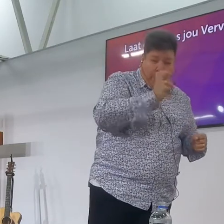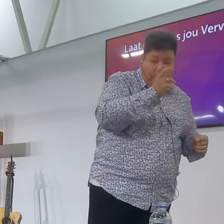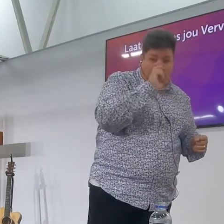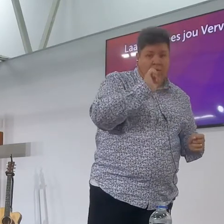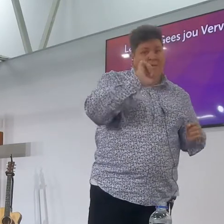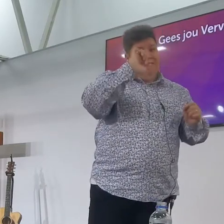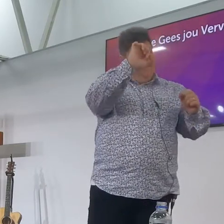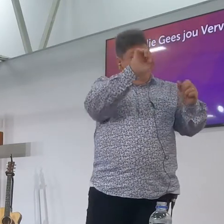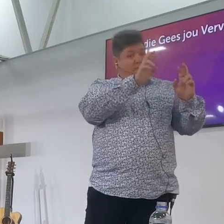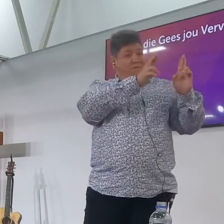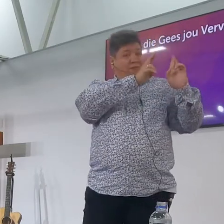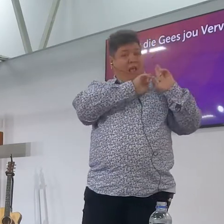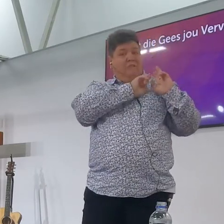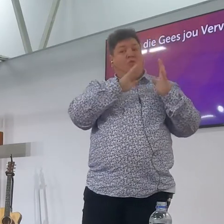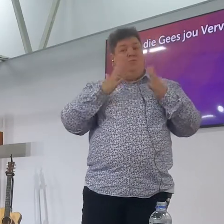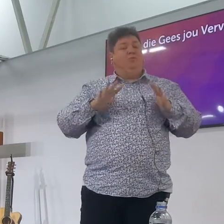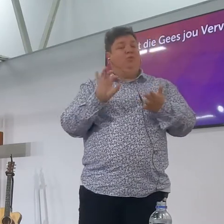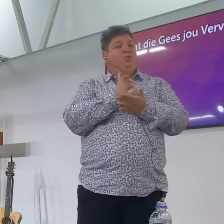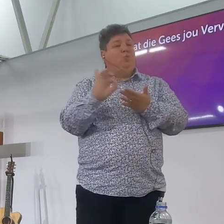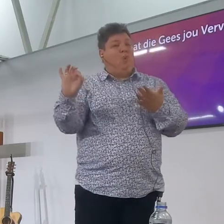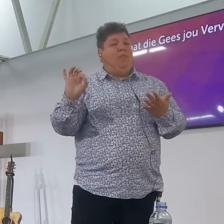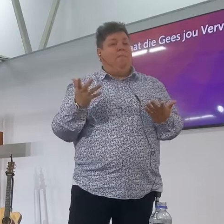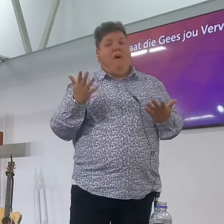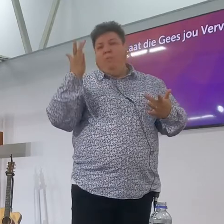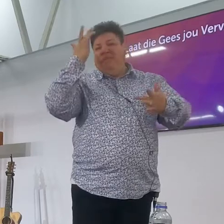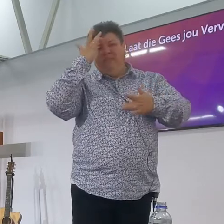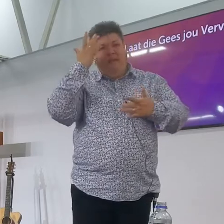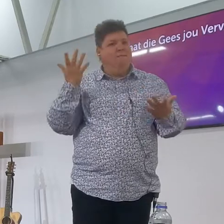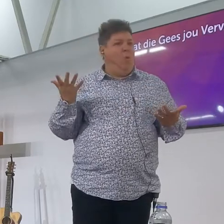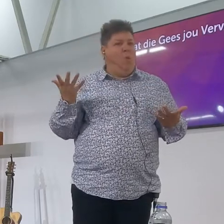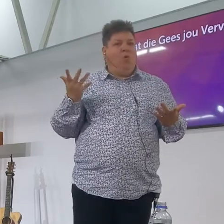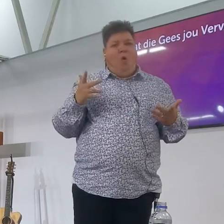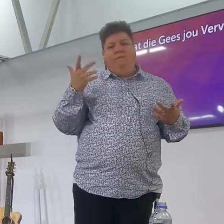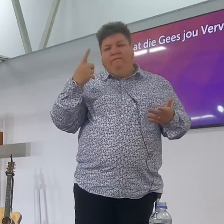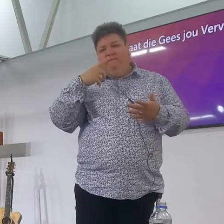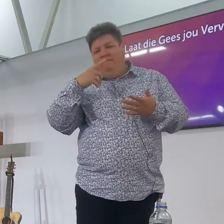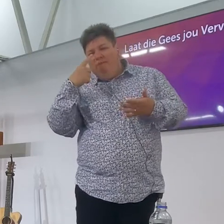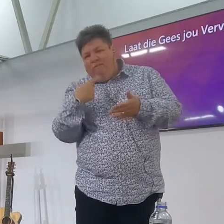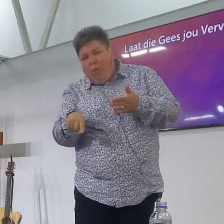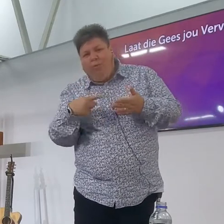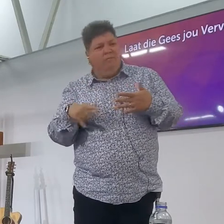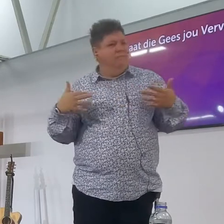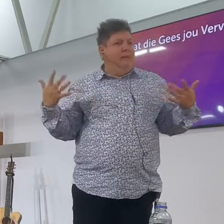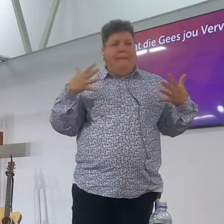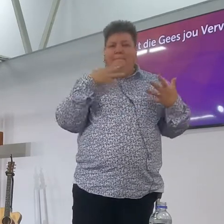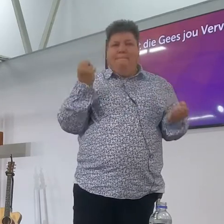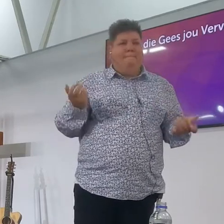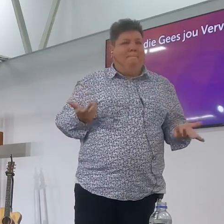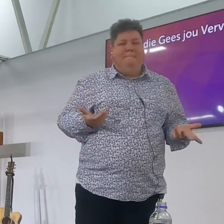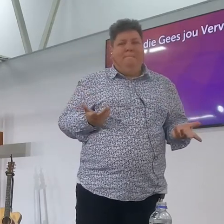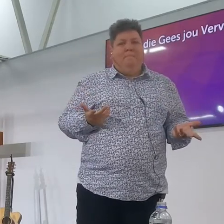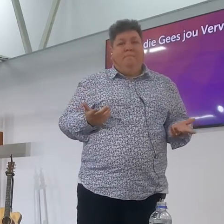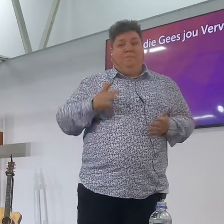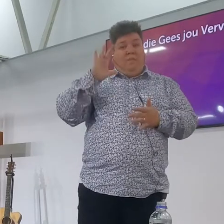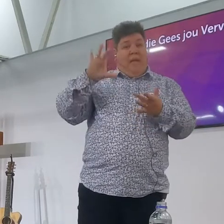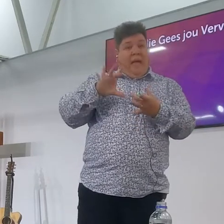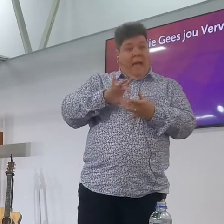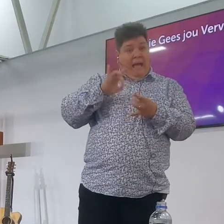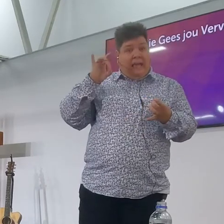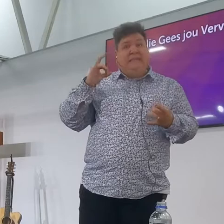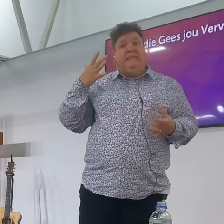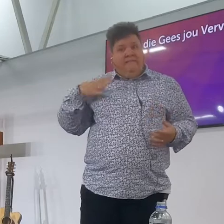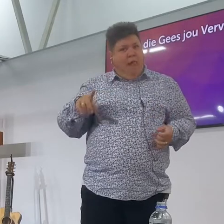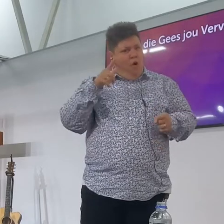jou verantwoordelikheid om vervul te word met die Heilige Gees, jy moet dit streef, jy moet dit nagaan, jy moet dit, met ander woorde, die Gees wil jou